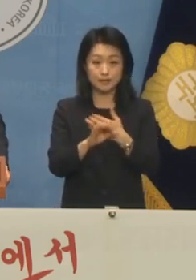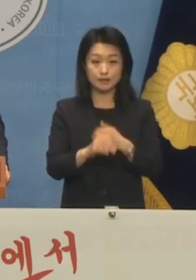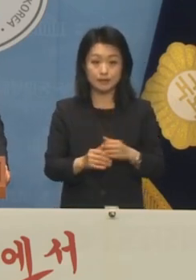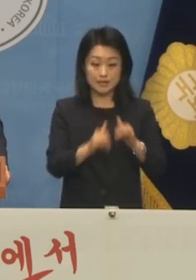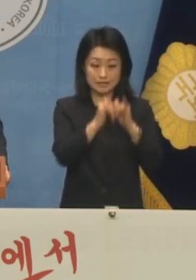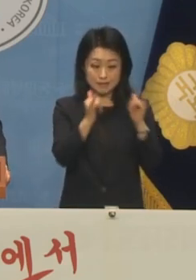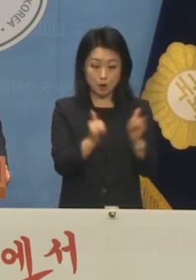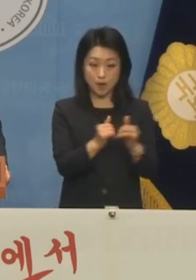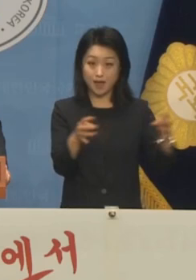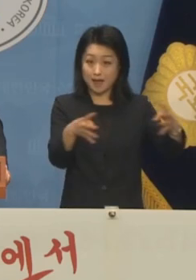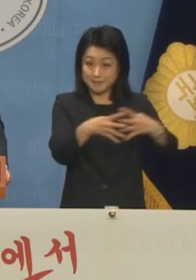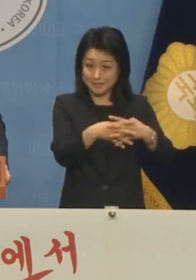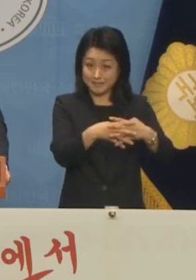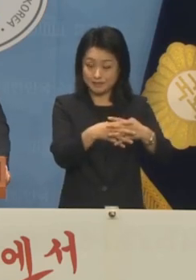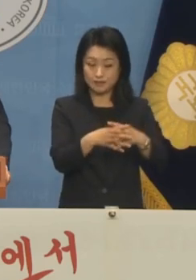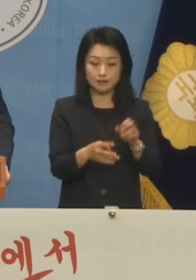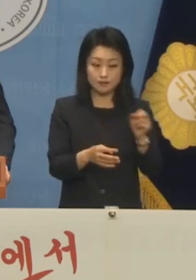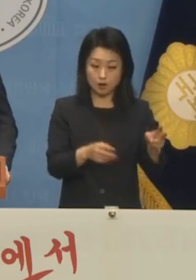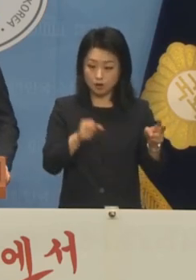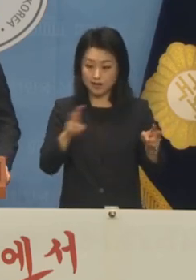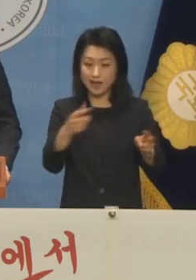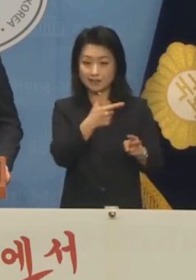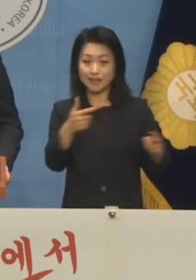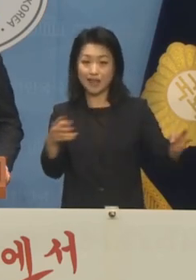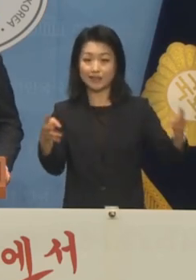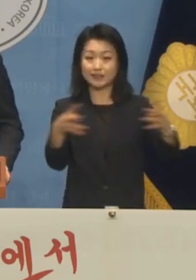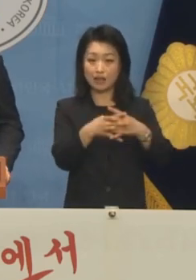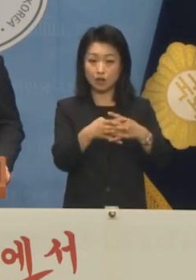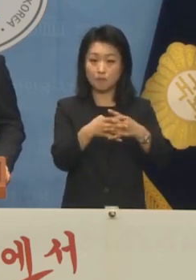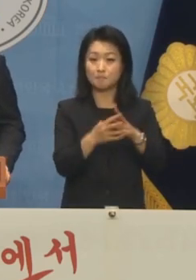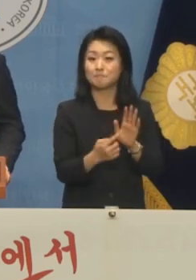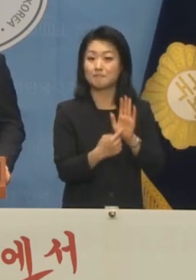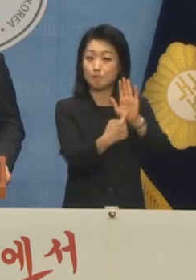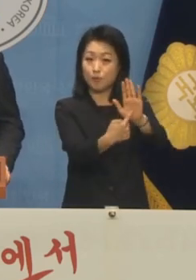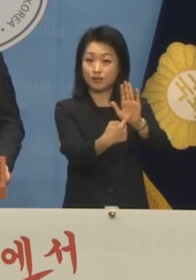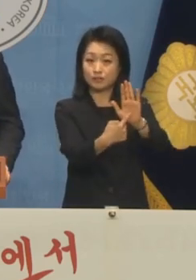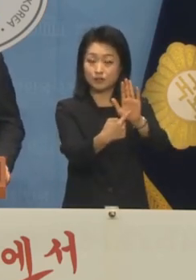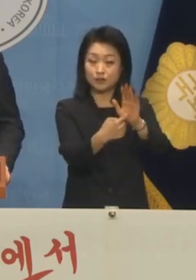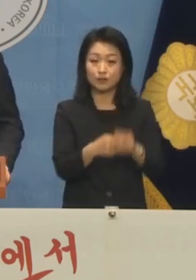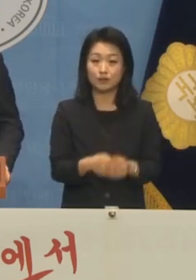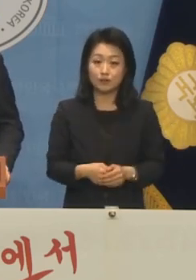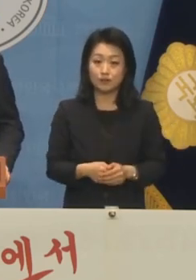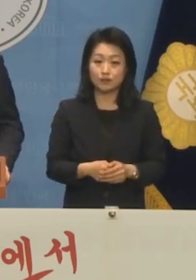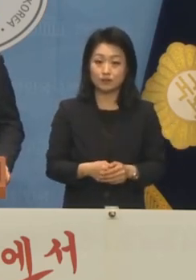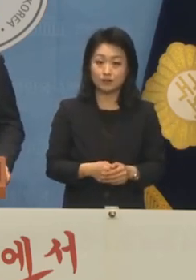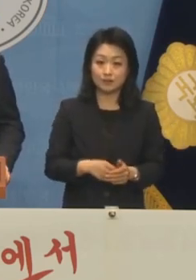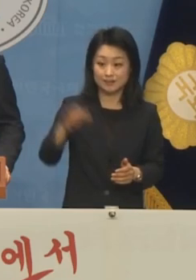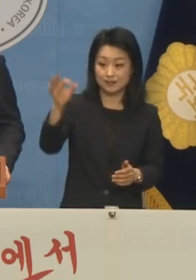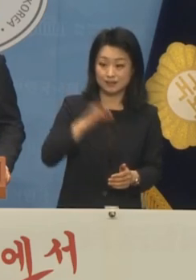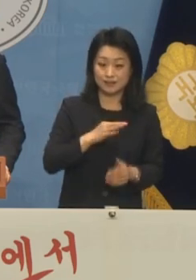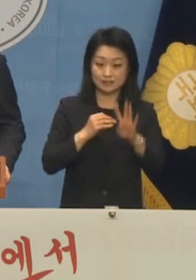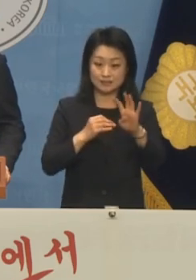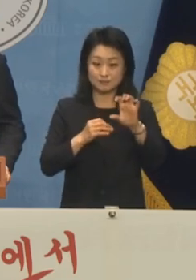합의, 여야 대타협이란 용어를 쓰면서 소득 대체율 44.5%,